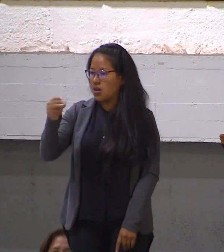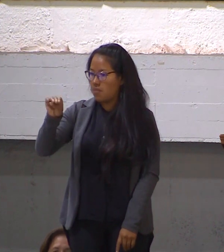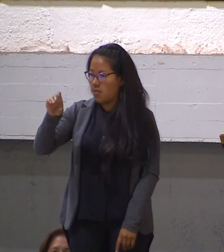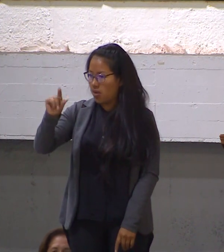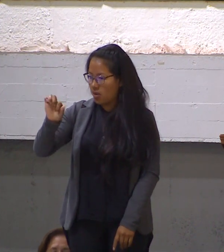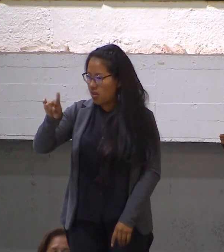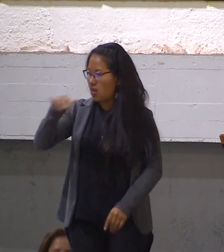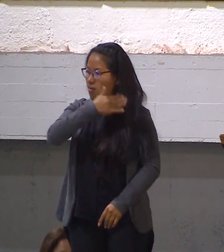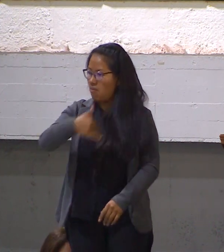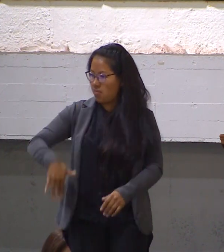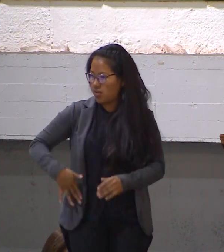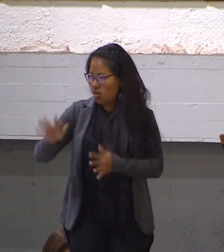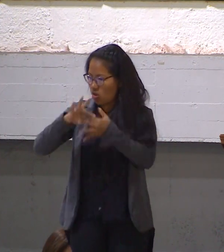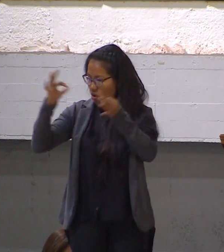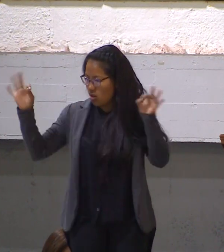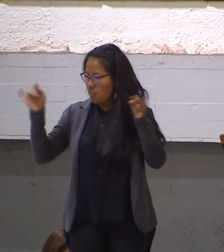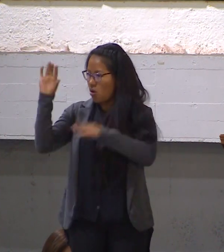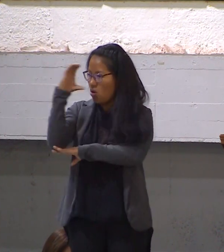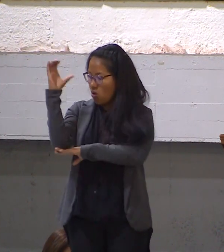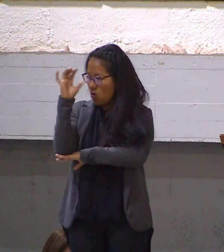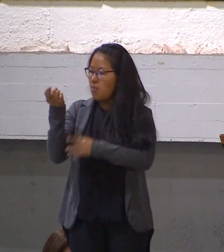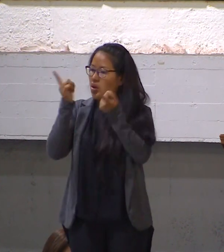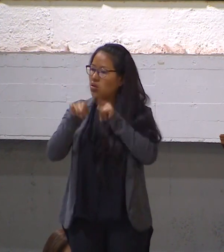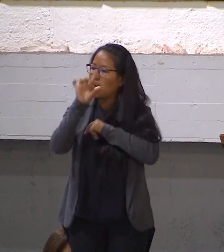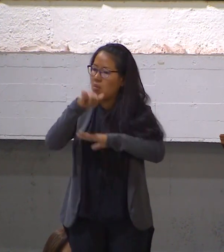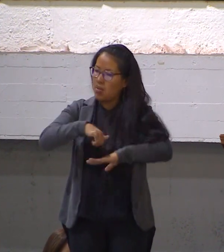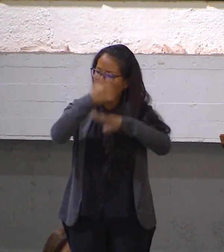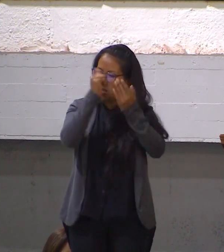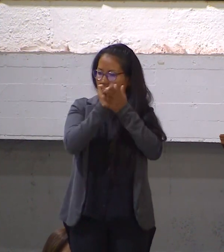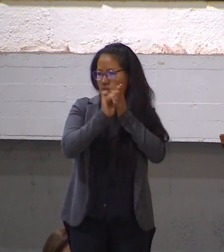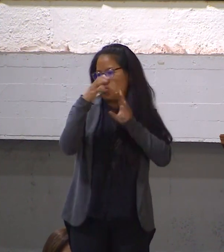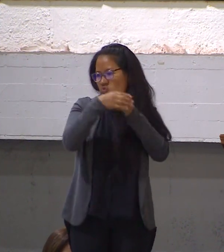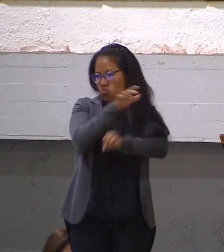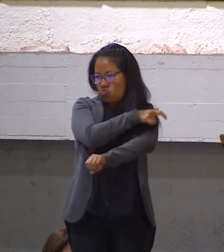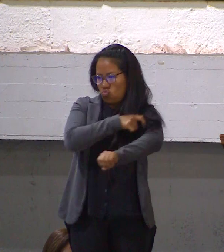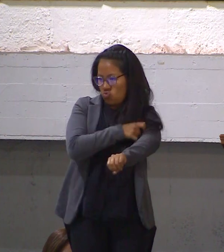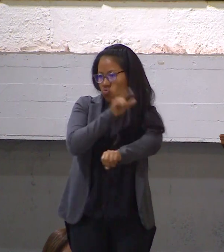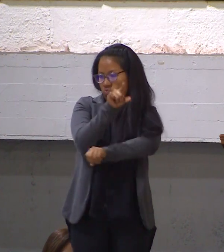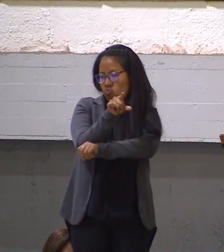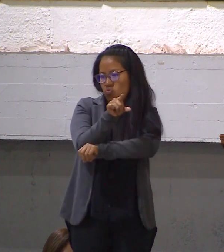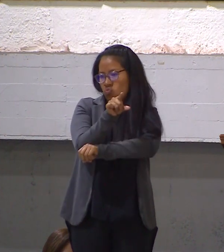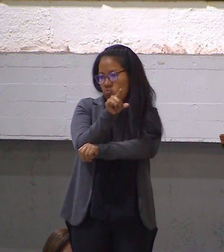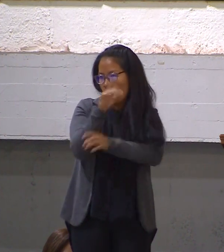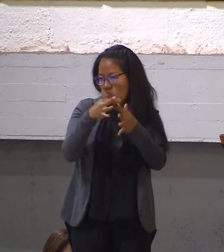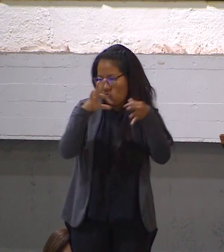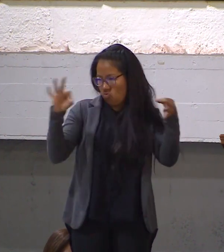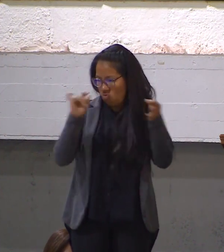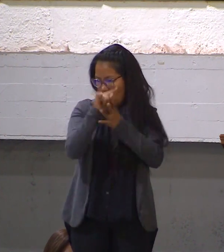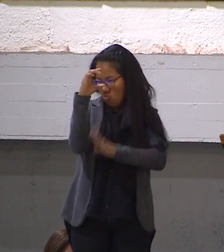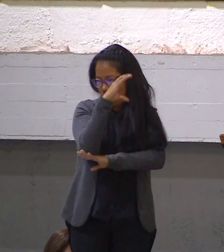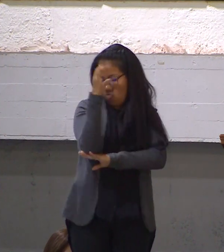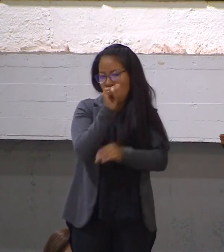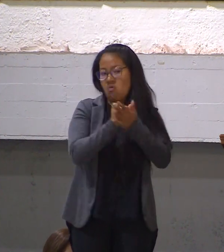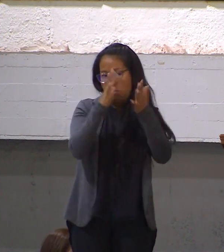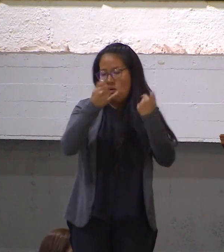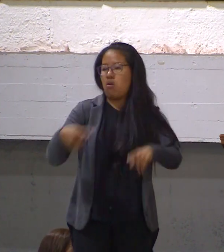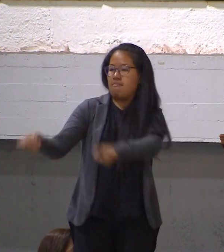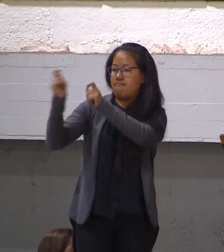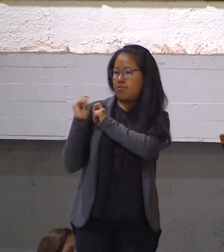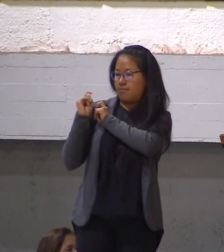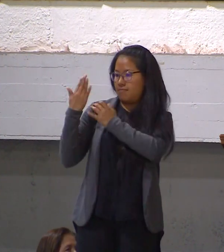y el comité ejecutivo del comité olímpico colombiano quienes me han delegado para esta ocasión